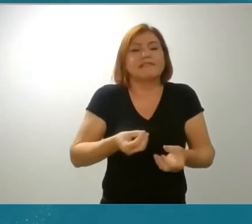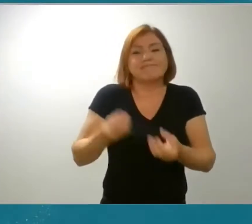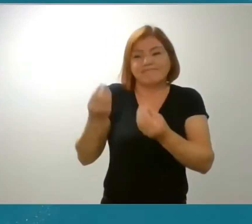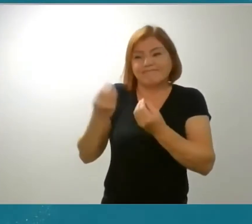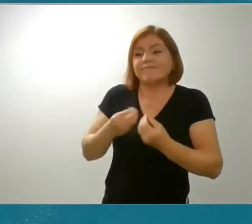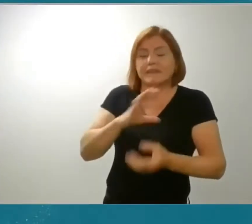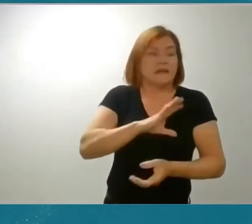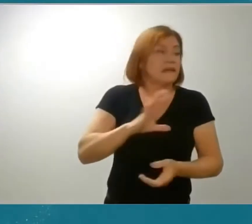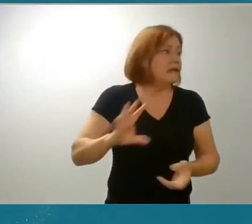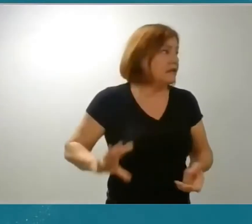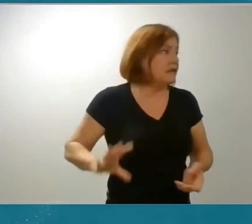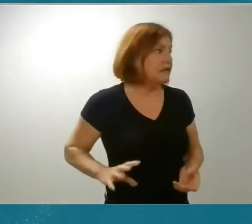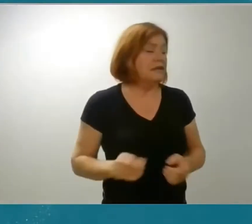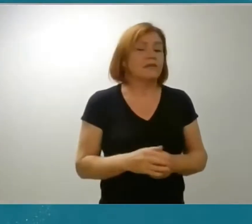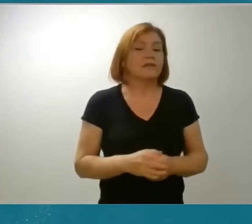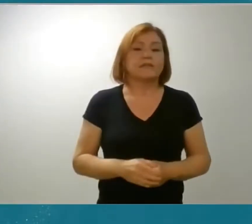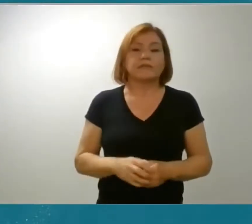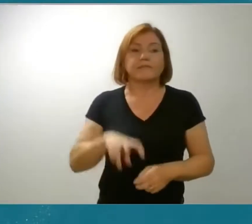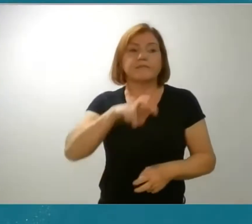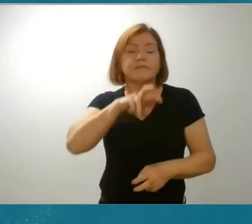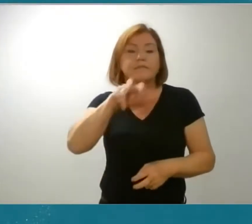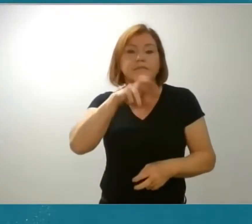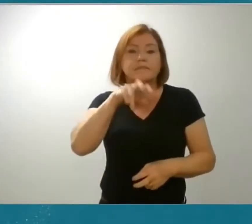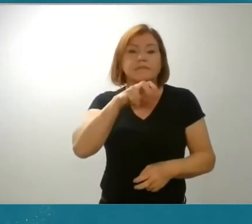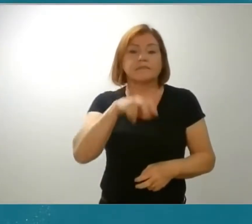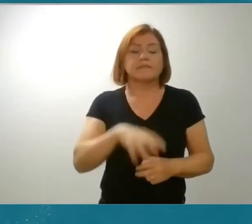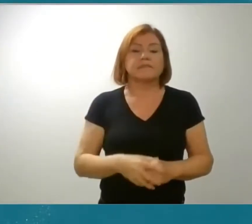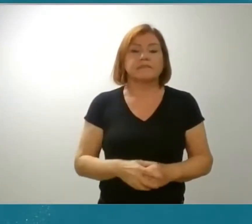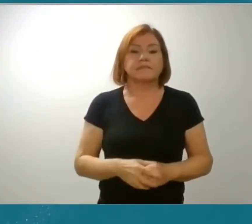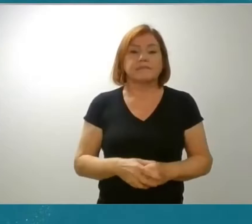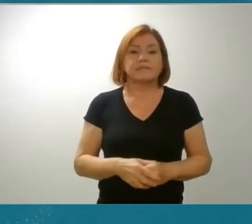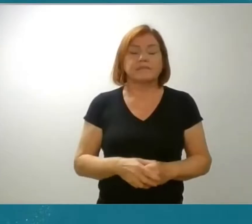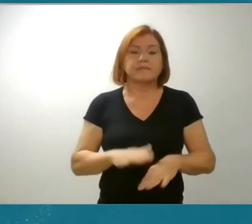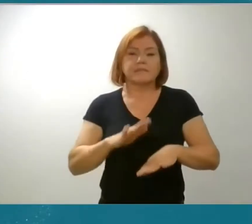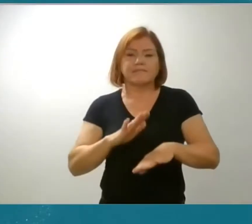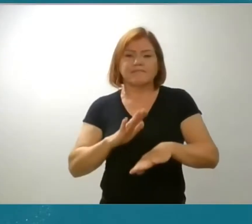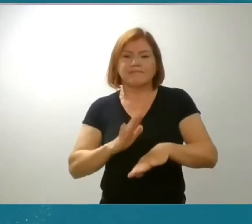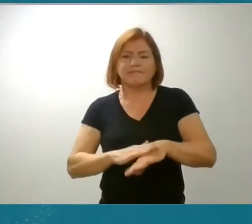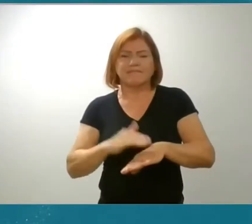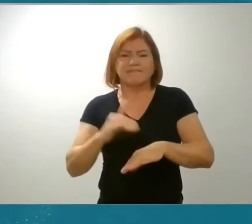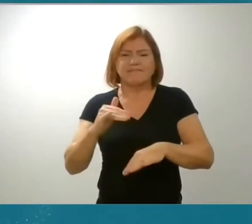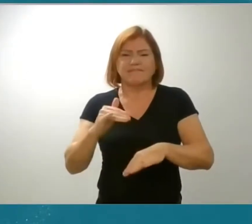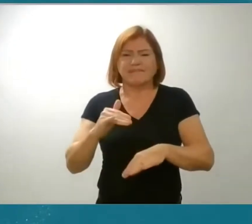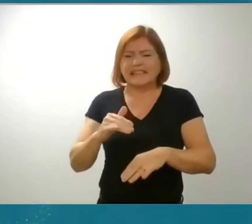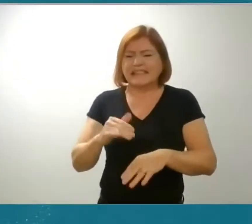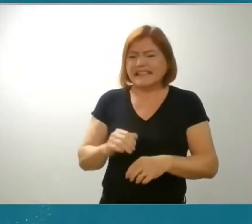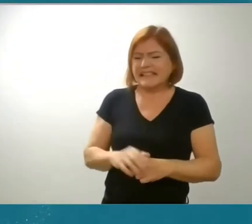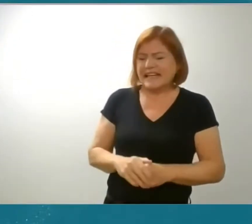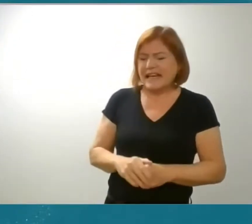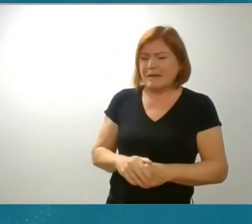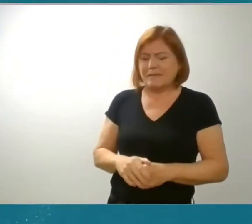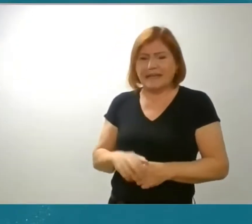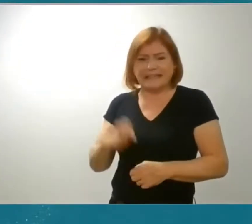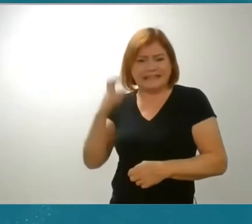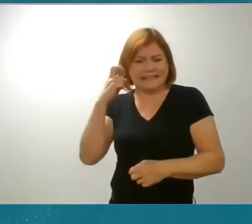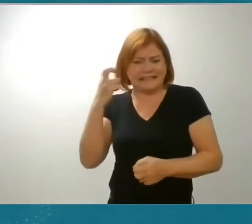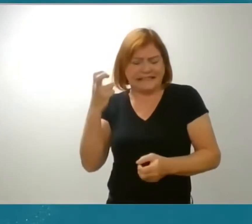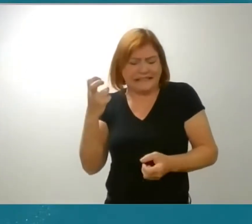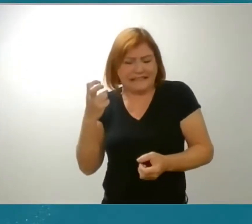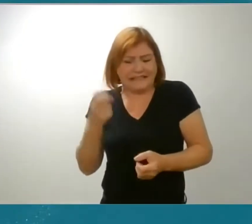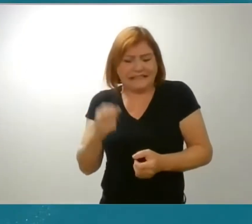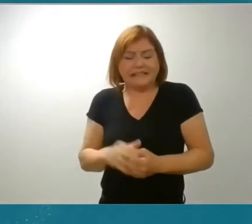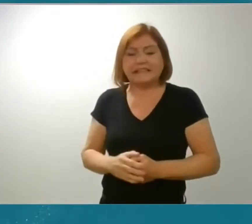serpente, a mais sagaz dentre todos os animais, a corporificação ou a